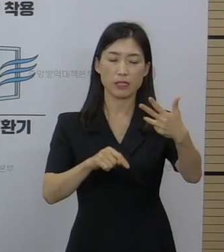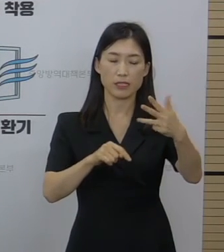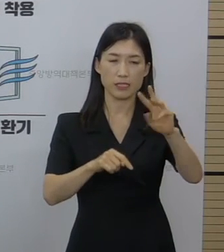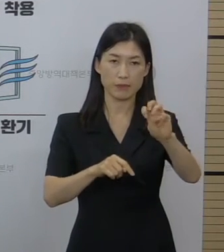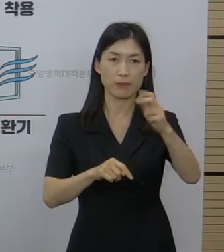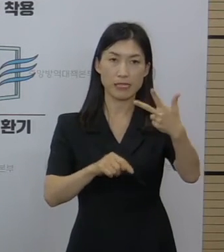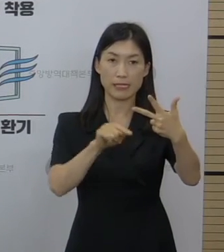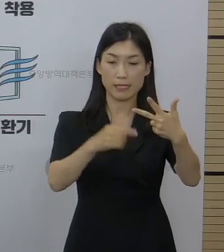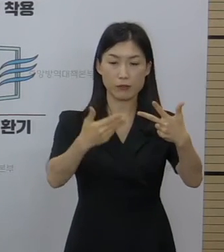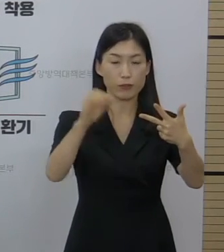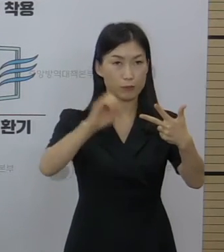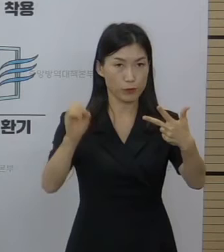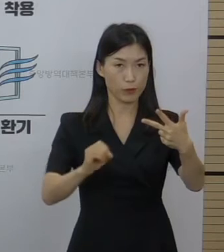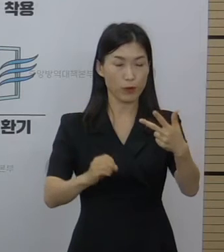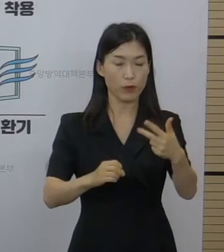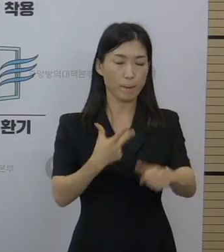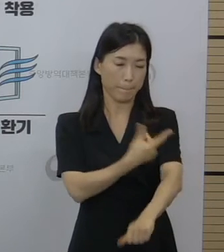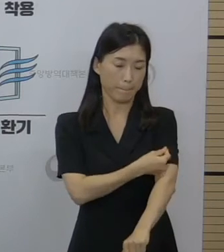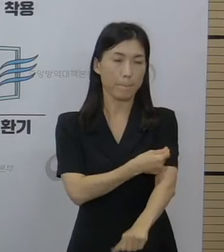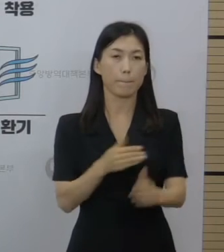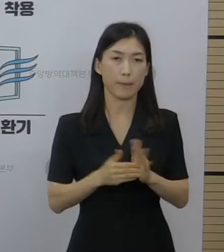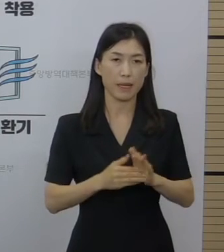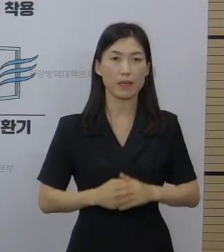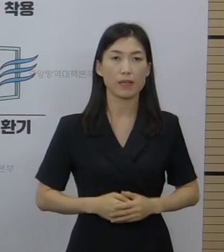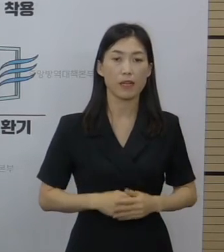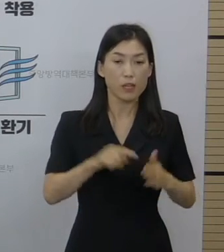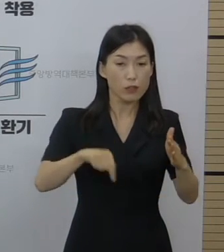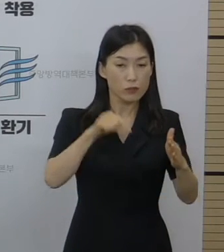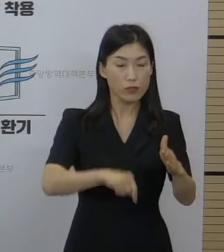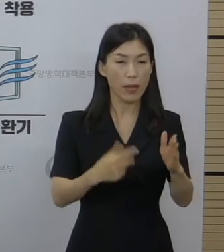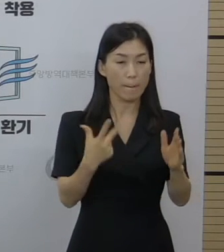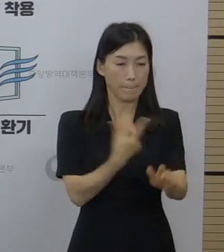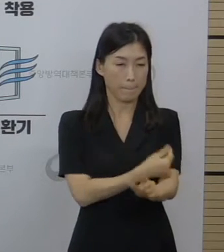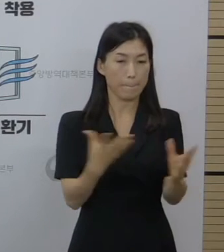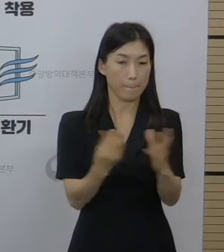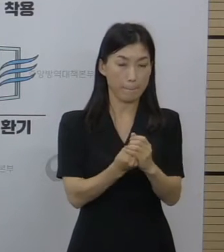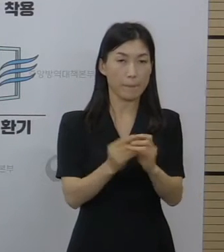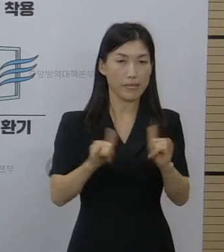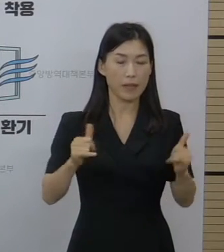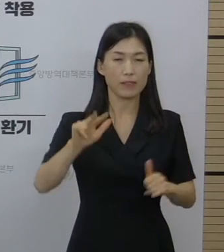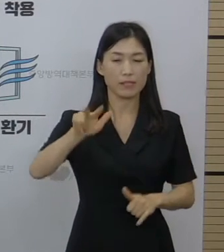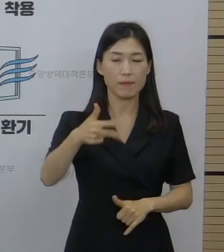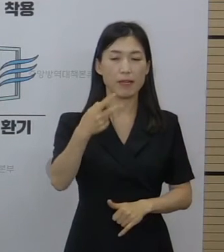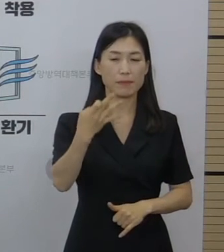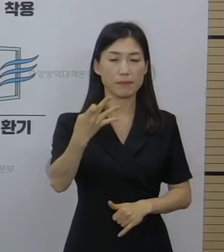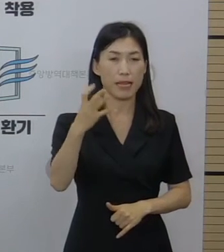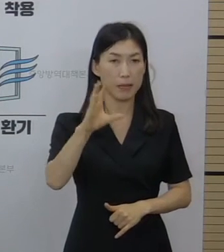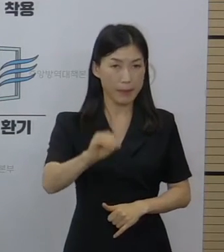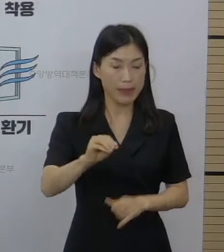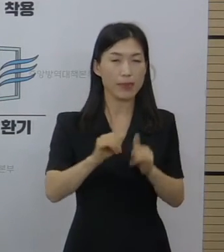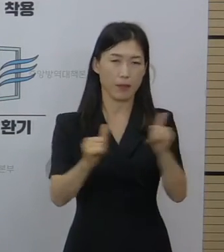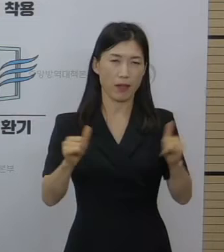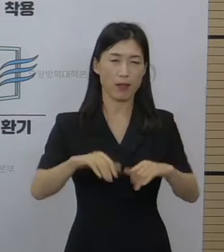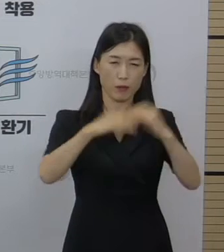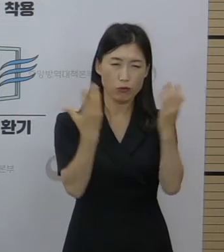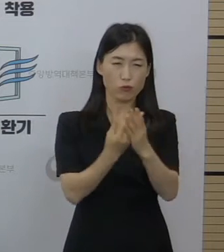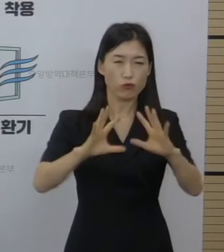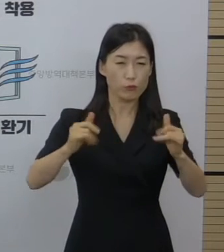37.9%가 1차 접종을 받으셨습니다. 이 중에 접종 완료자는 714만여 명으로 전